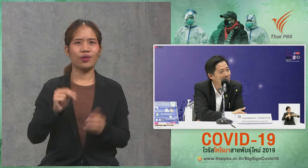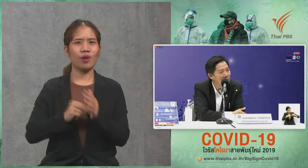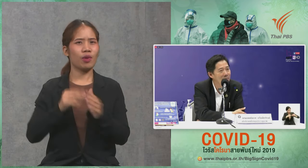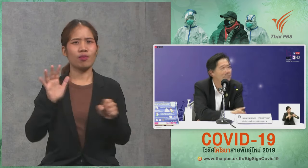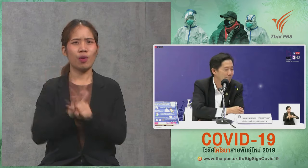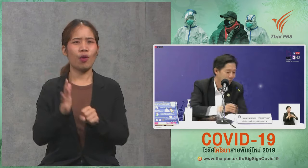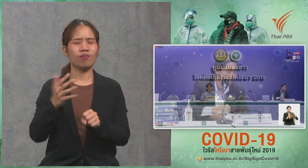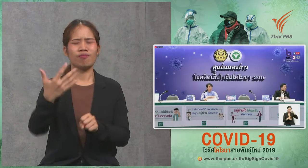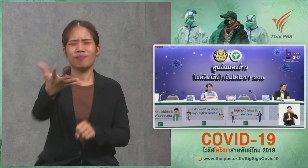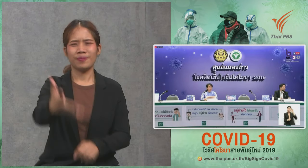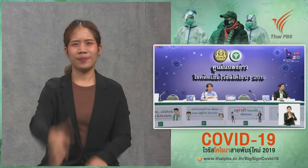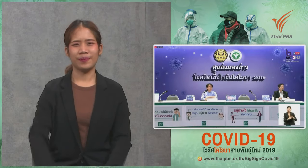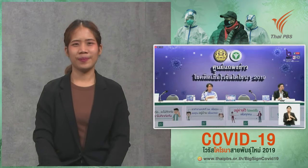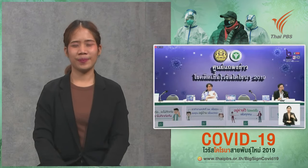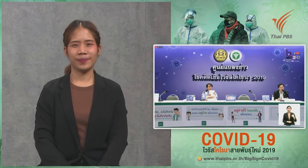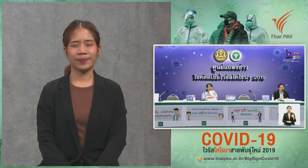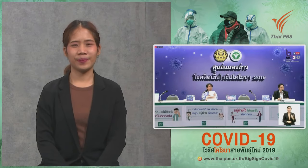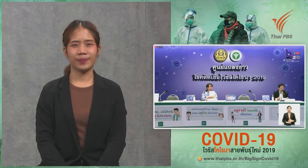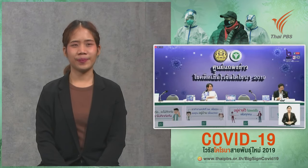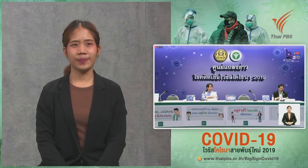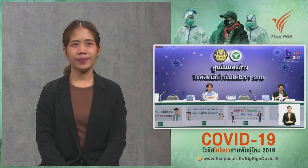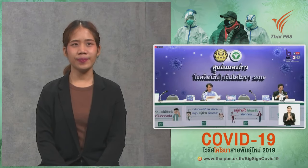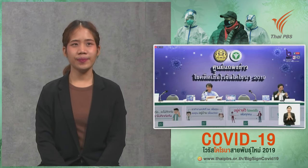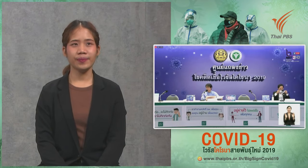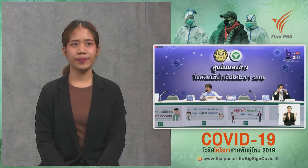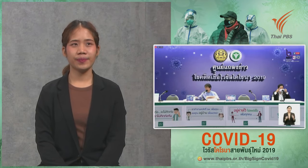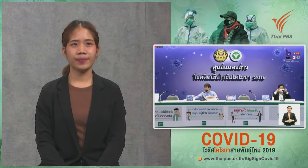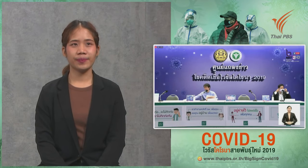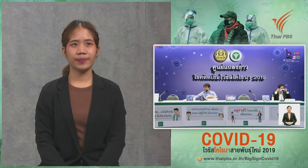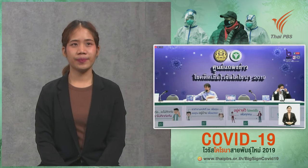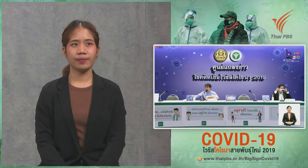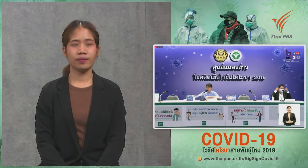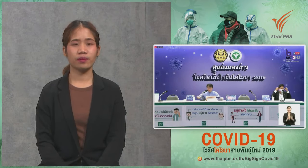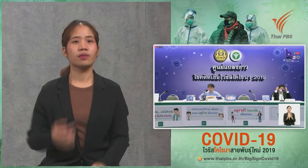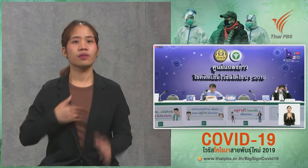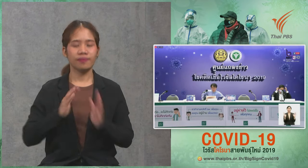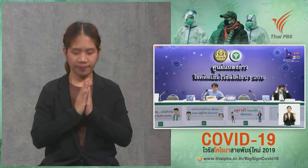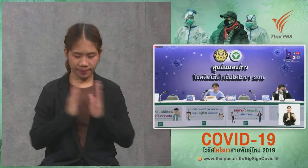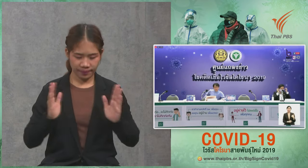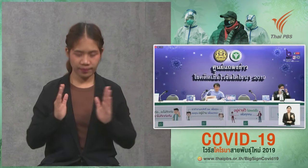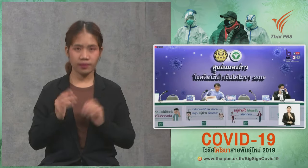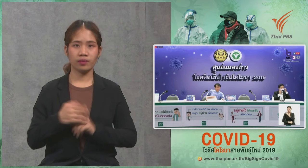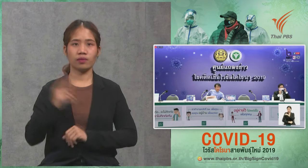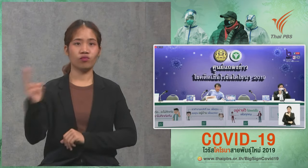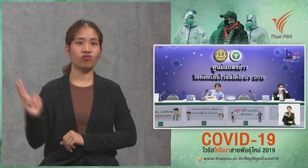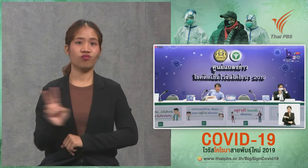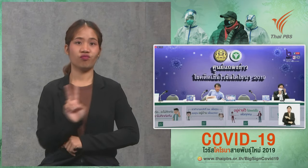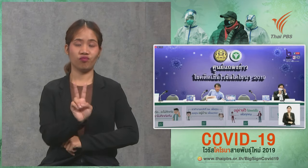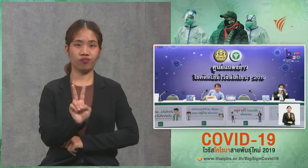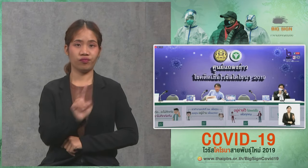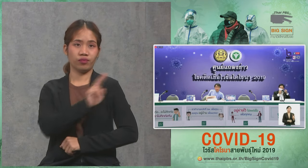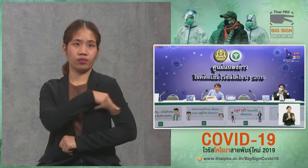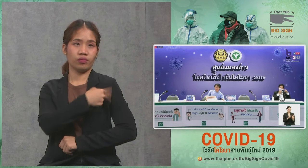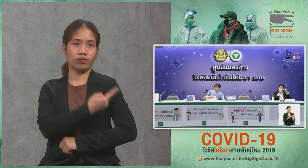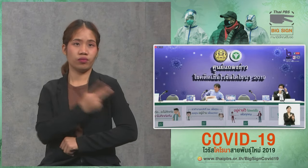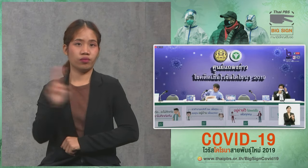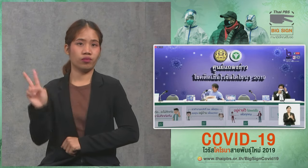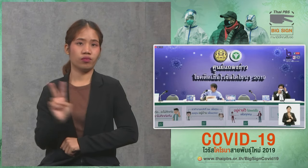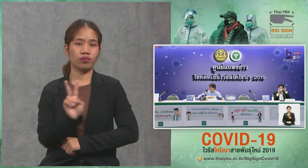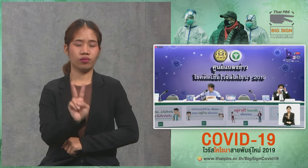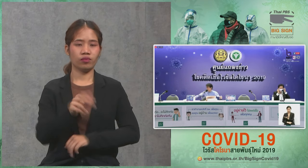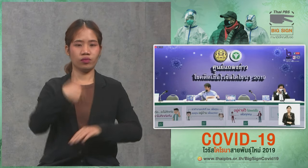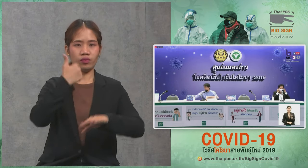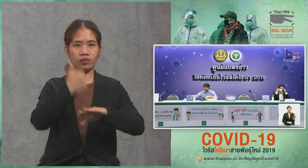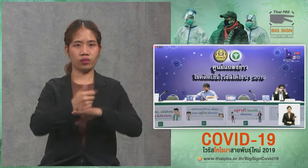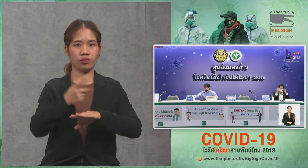คลนครับครับ ครับ คุณครับ กราบขอบพระคุณนายแพทย์เทเรศนะครับกรัชนัยรวิวงศ์นะครับท่านอธิบดีกรมส